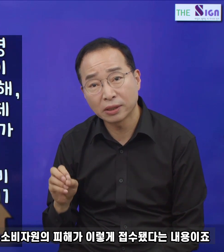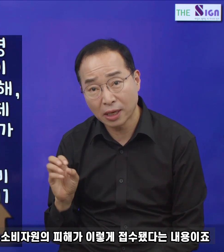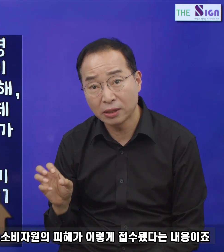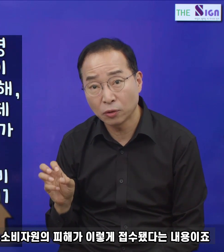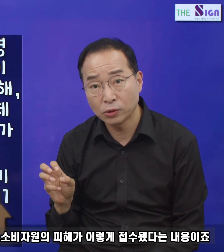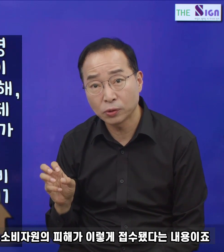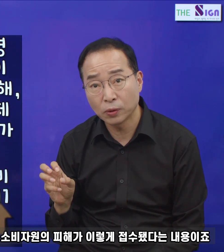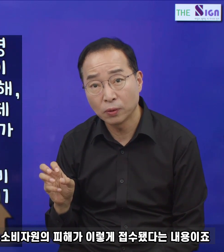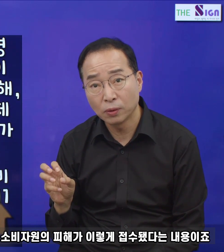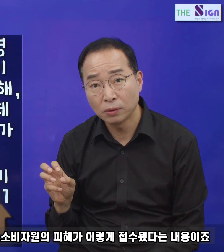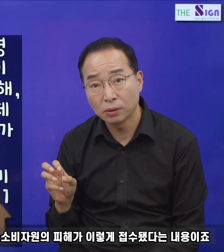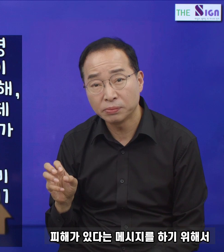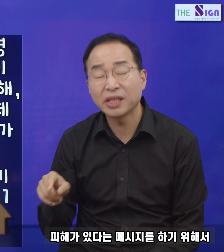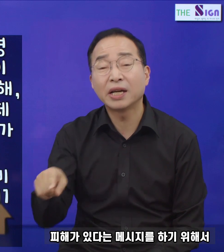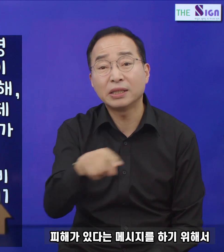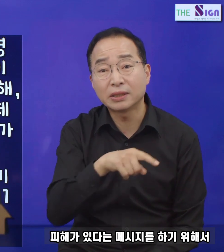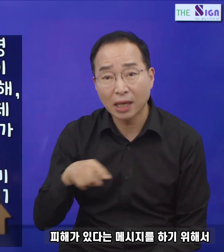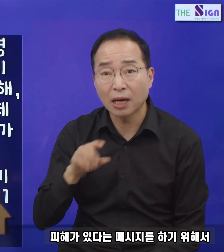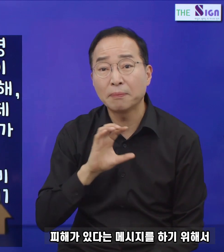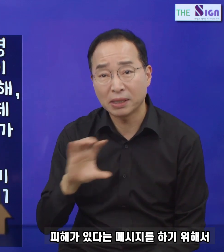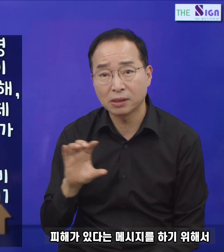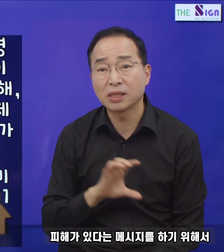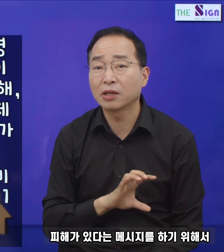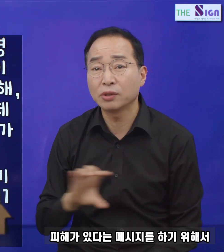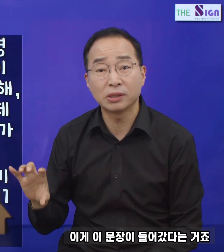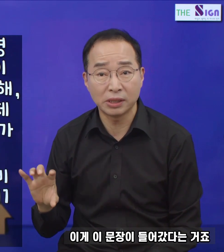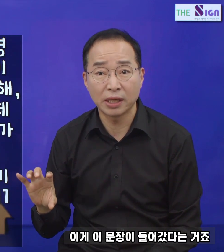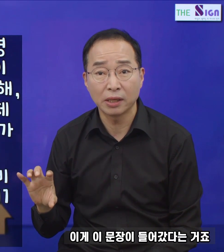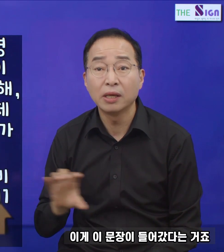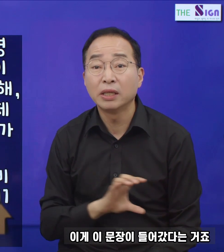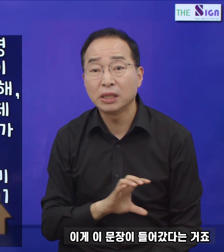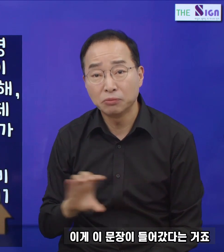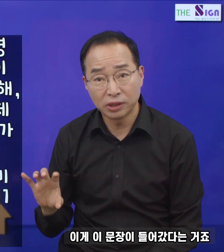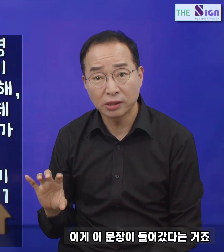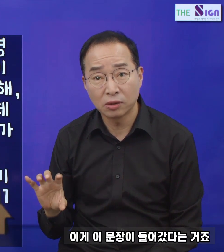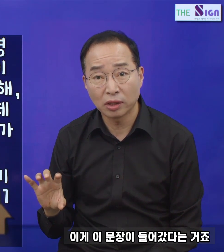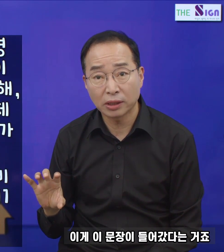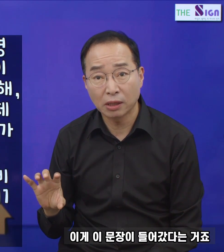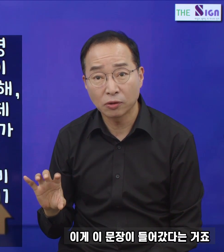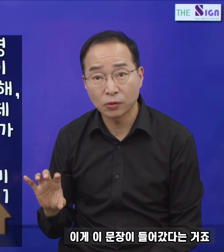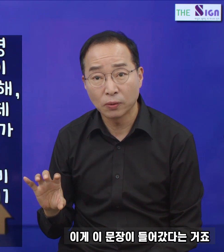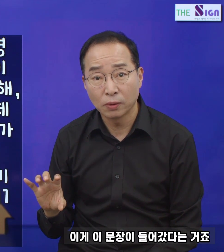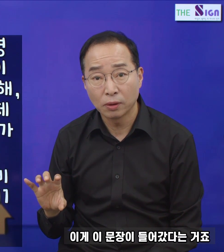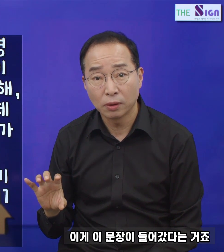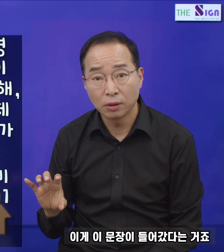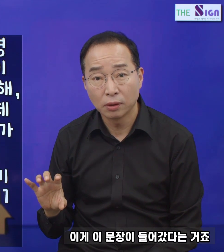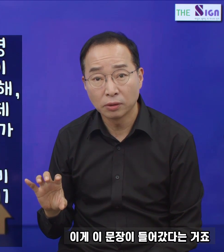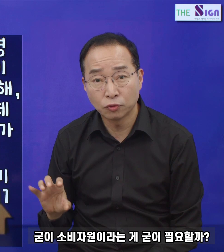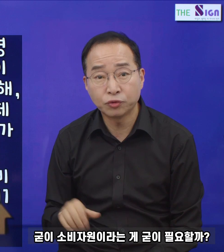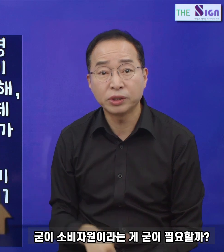접수됐다라는 내용이죠. 피해가 있다라는 메시지를 하기 위해서 이게 이 문장이 들어왔다는 거죠.